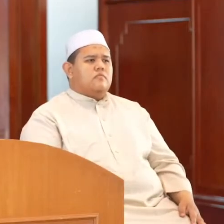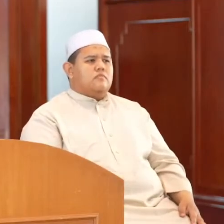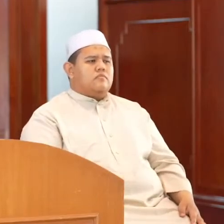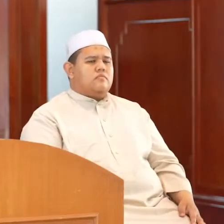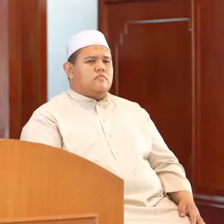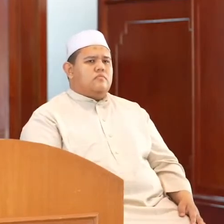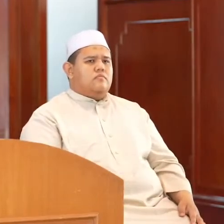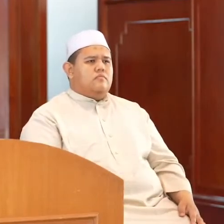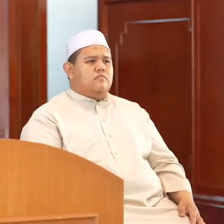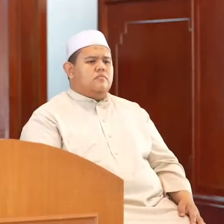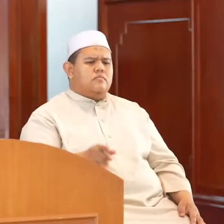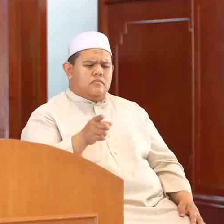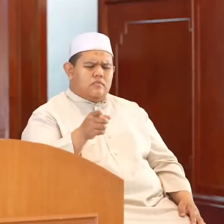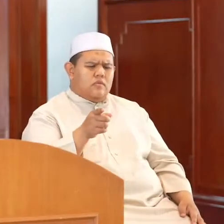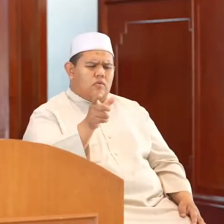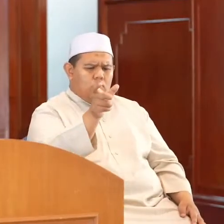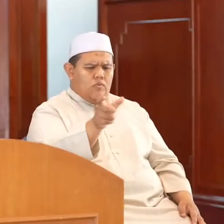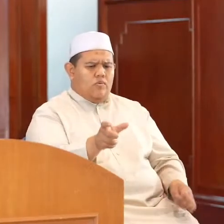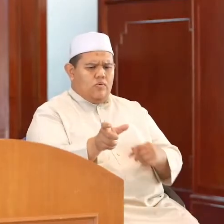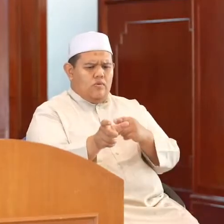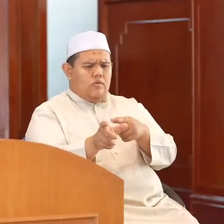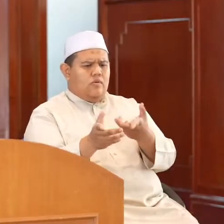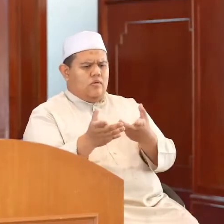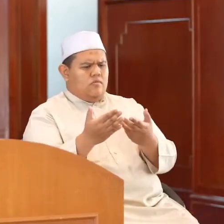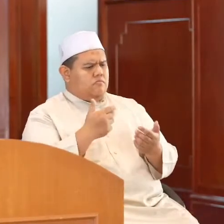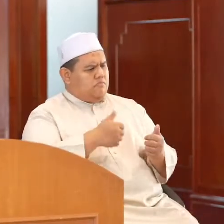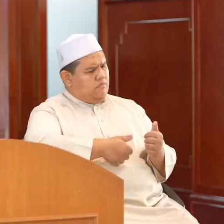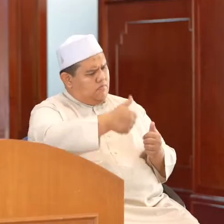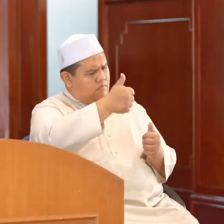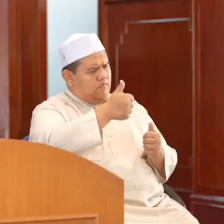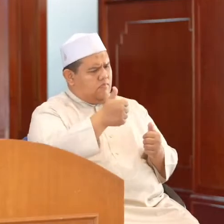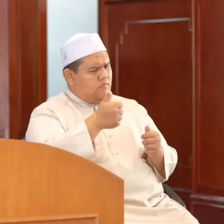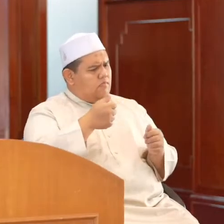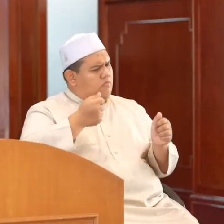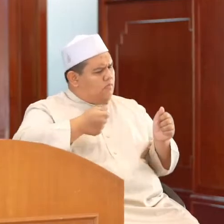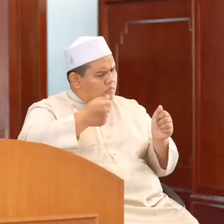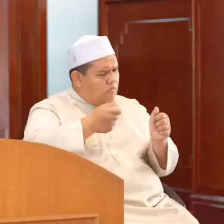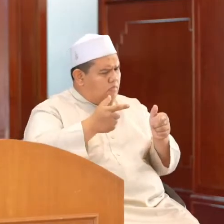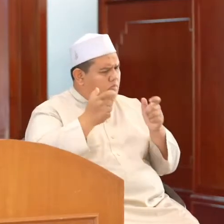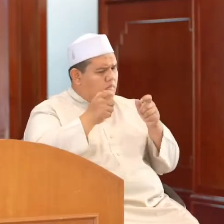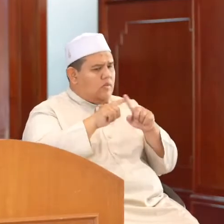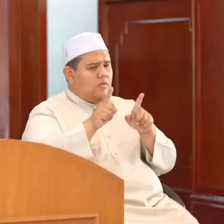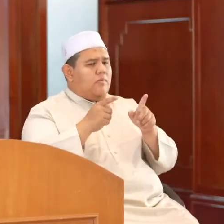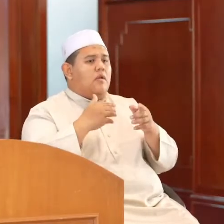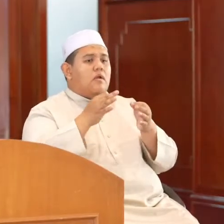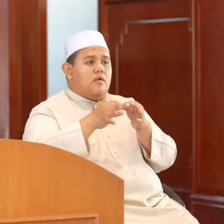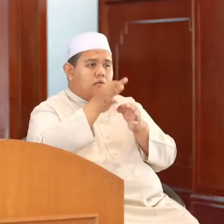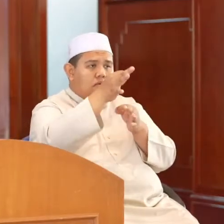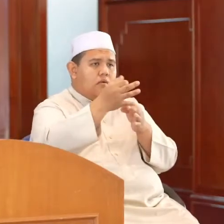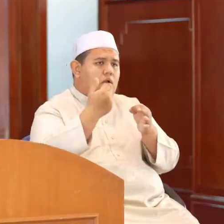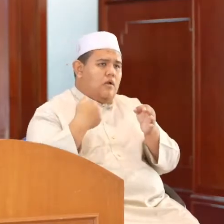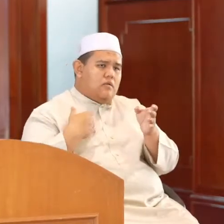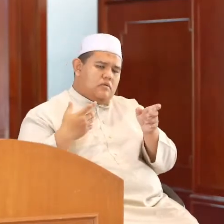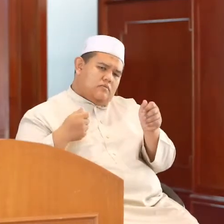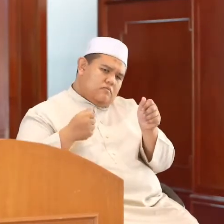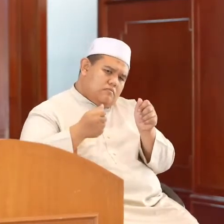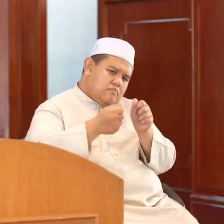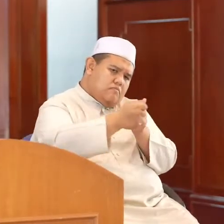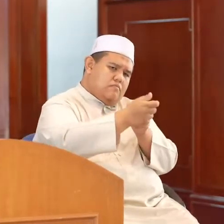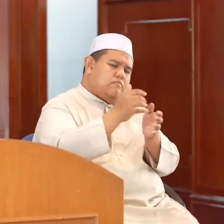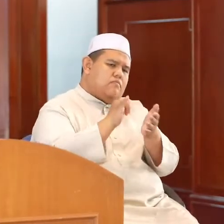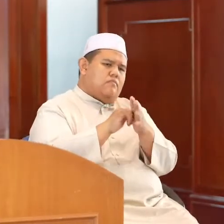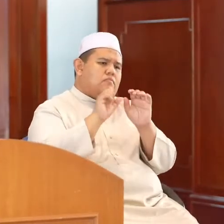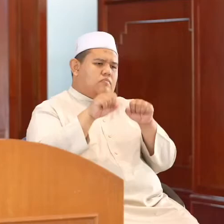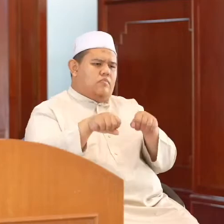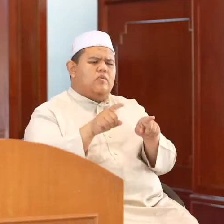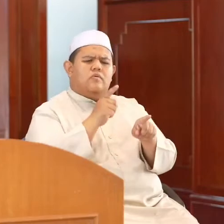lemah. Dia terbaik berlari, akan ada orang boleh pintas dia. Ini